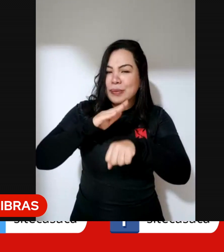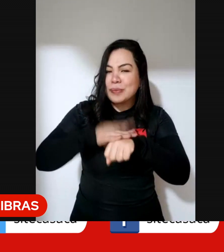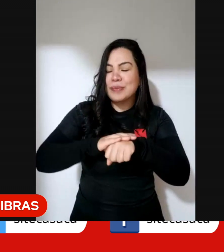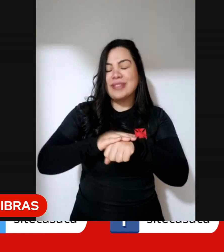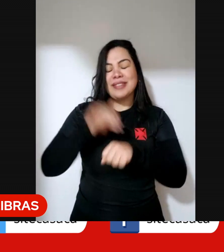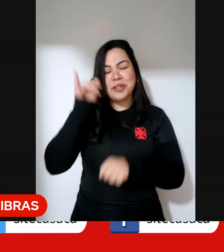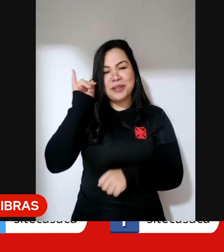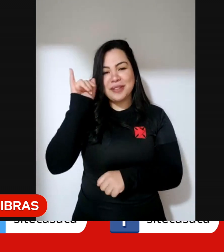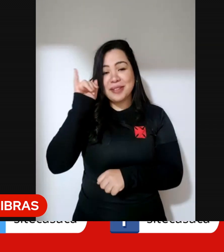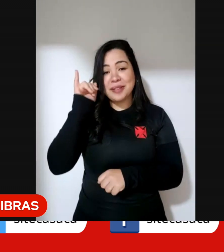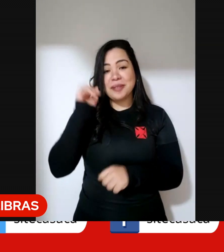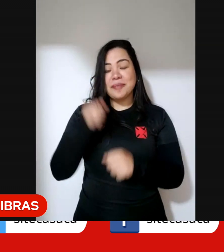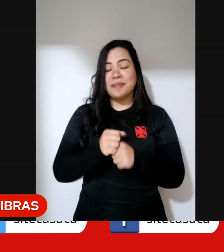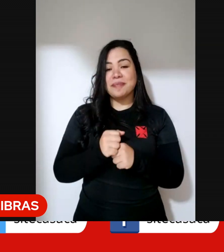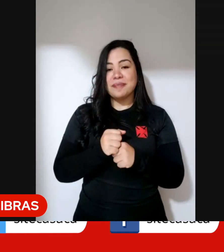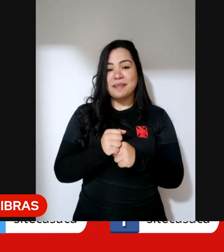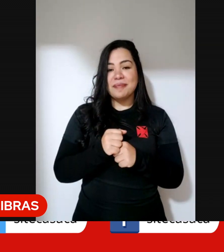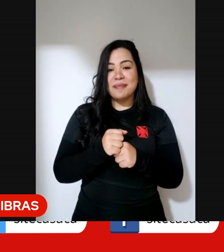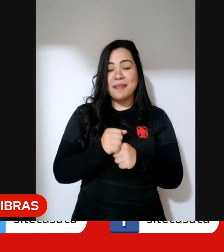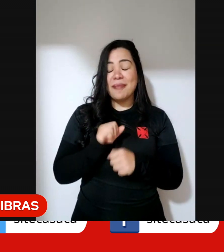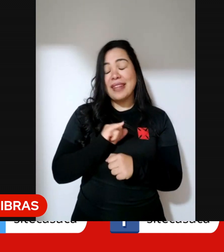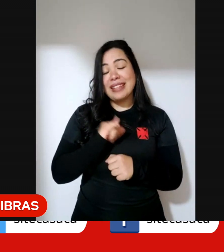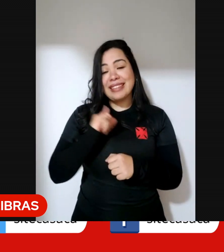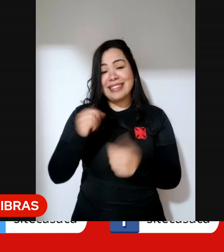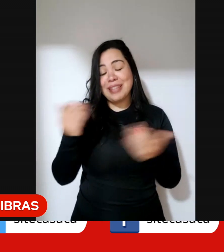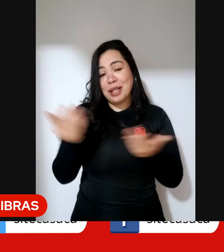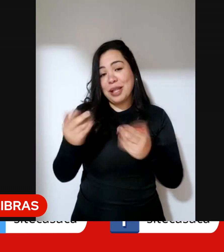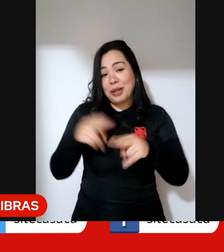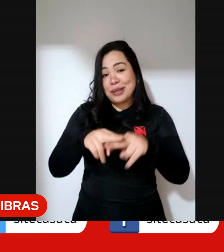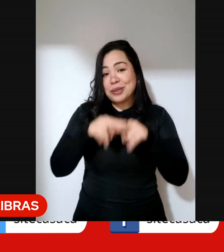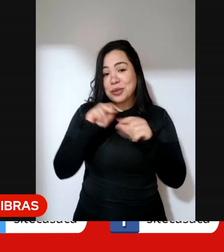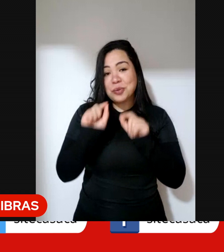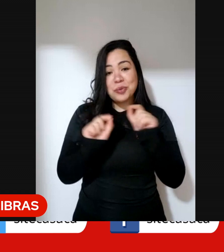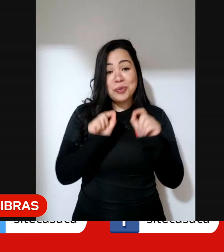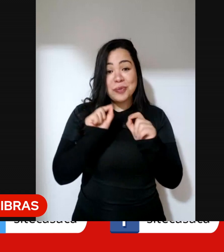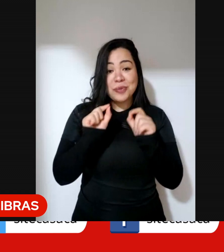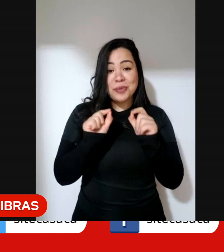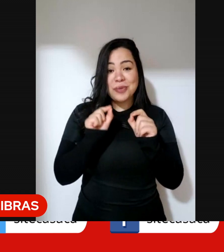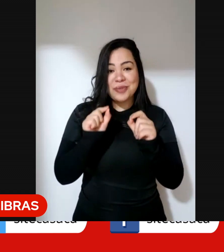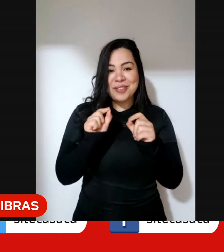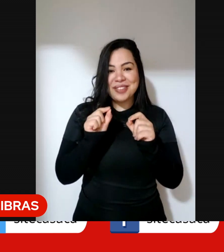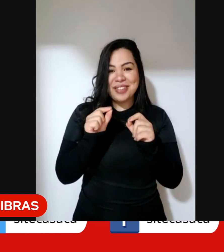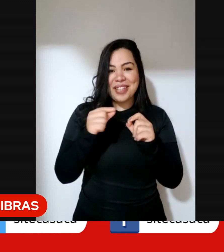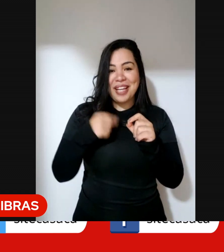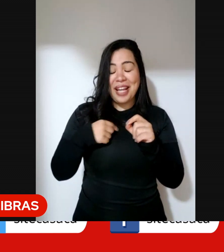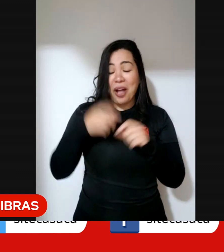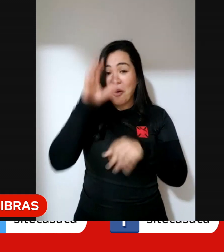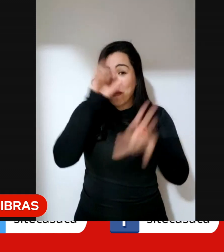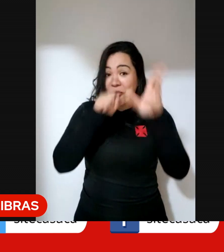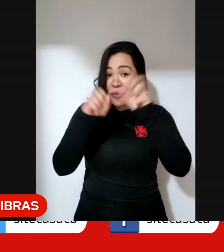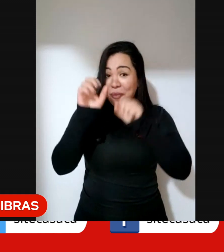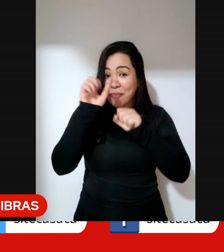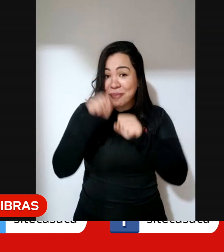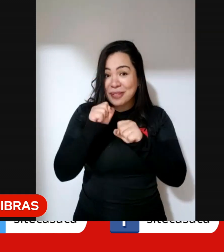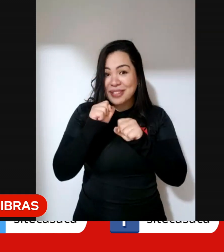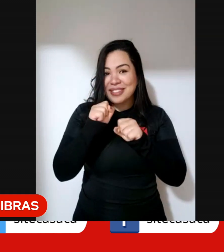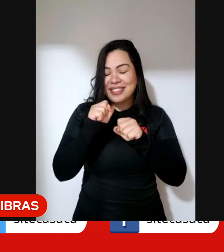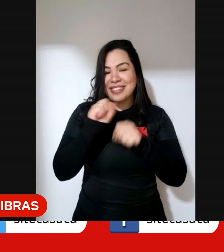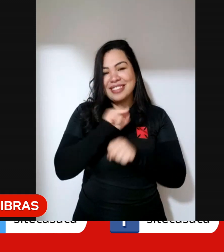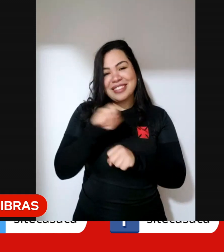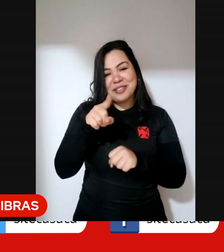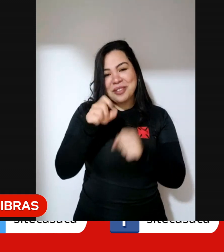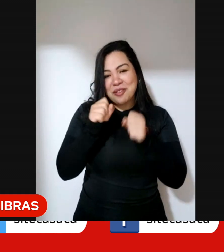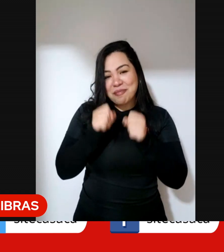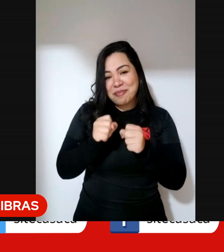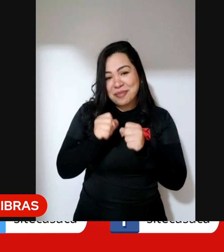Yatza. E então, nesse momento, eu vou para o meu momento de aprender. Se você puder